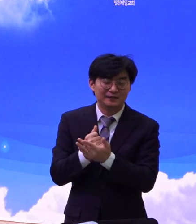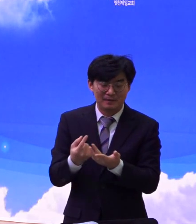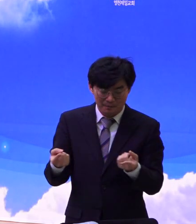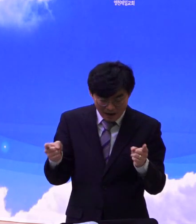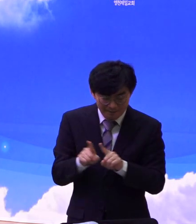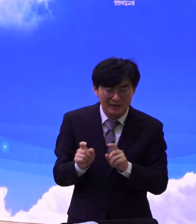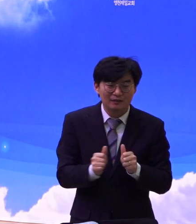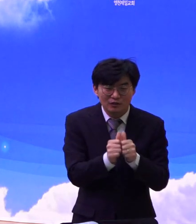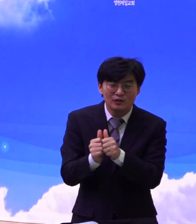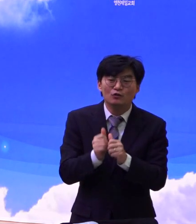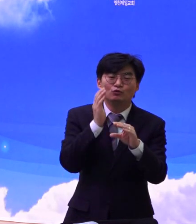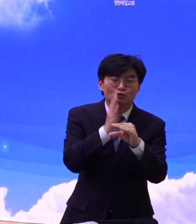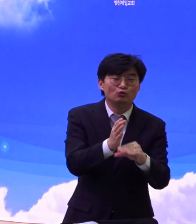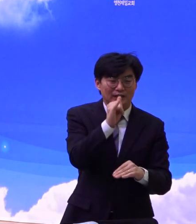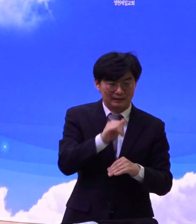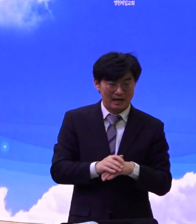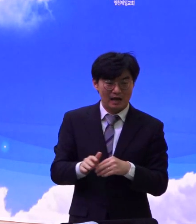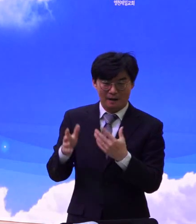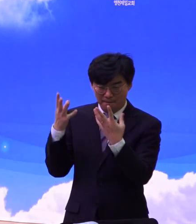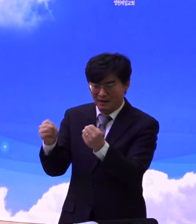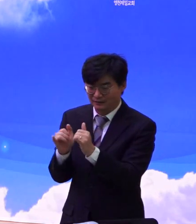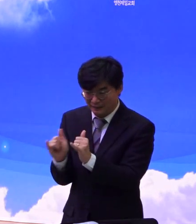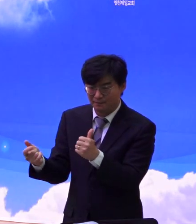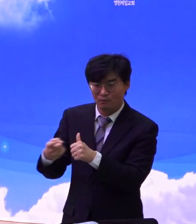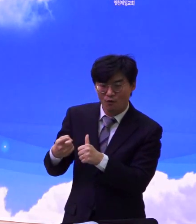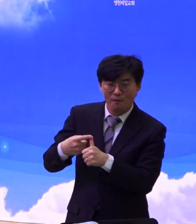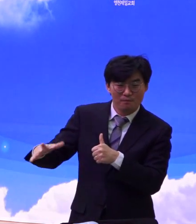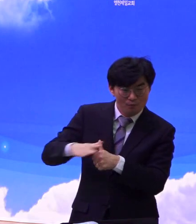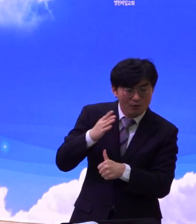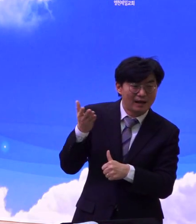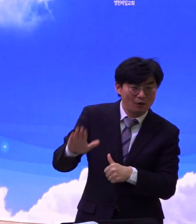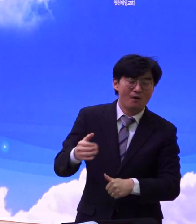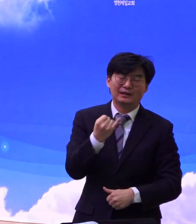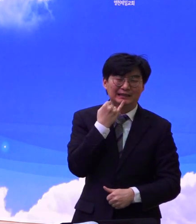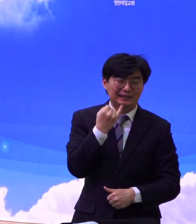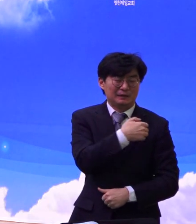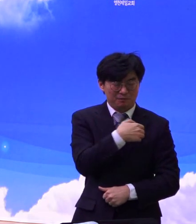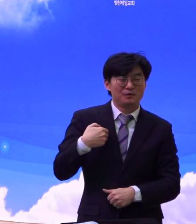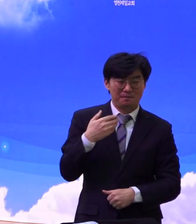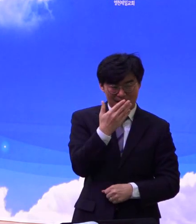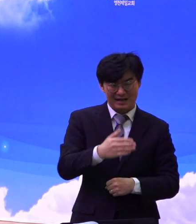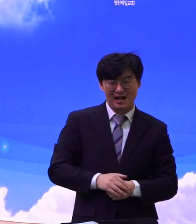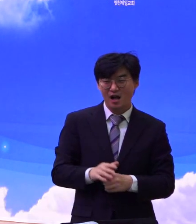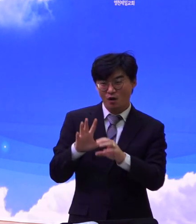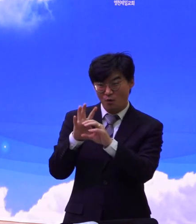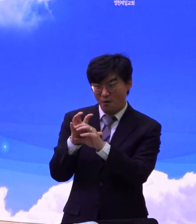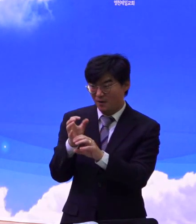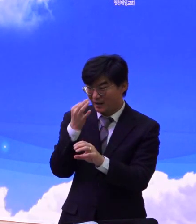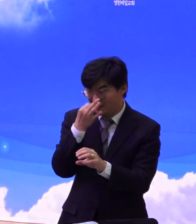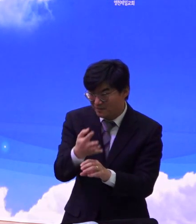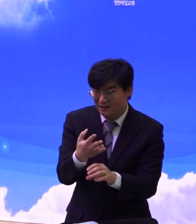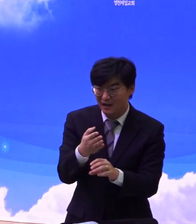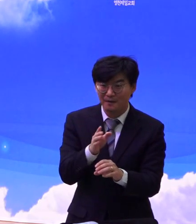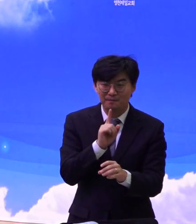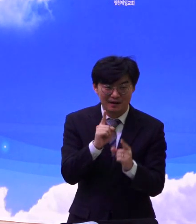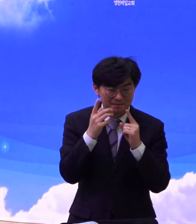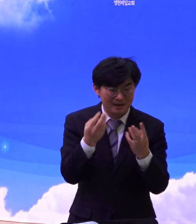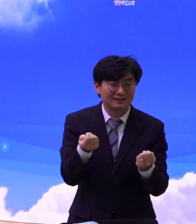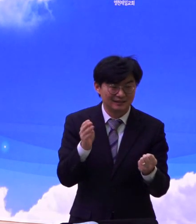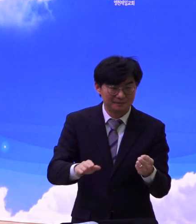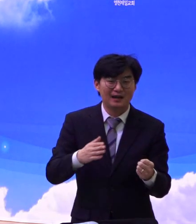것. 우리 코로나 1년 이상 지속되면서 힘들다 하지만 하나님이 함께 하시면 그 힘듦을 넘어설 줄로